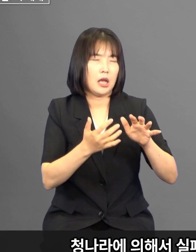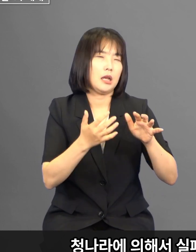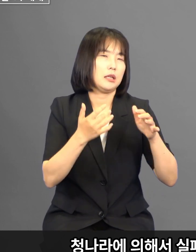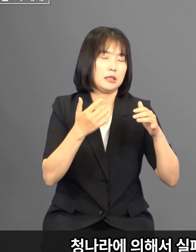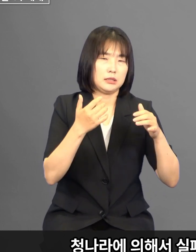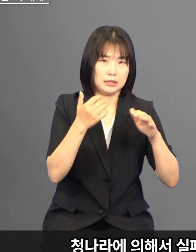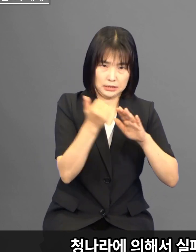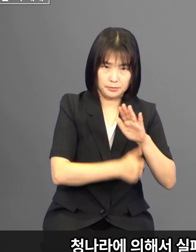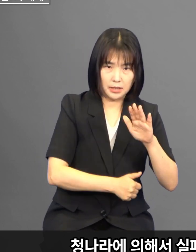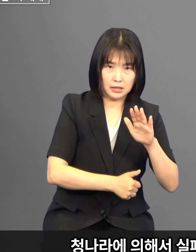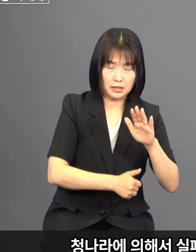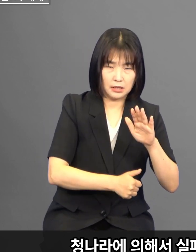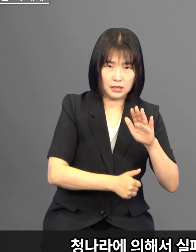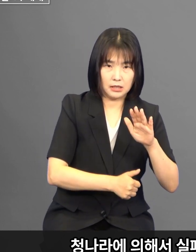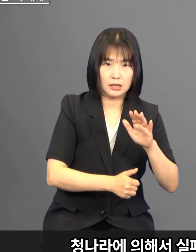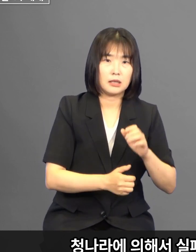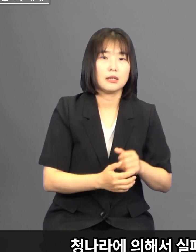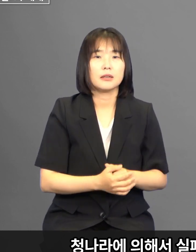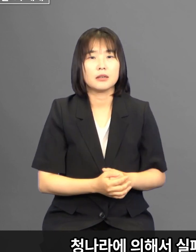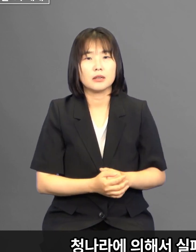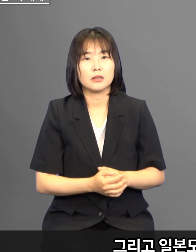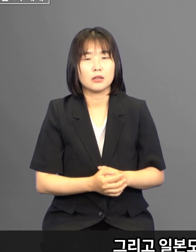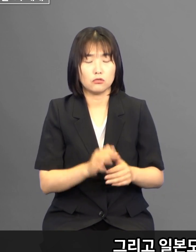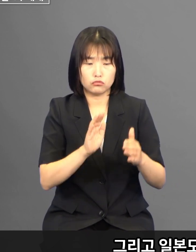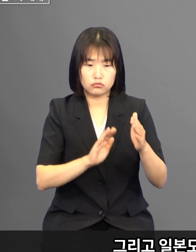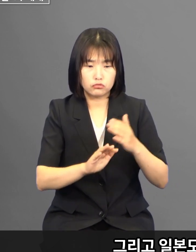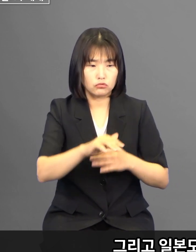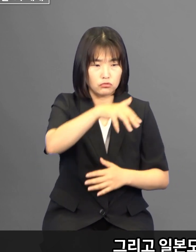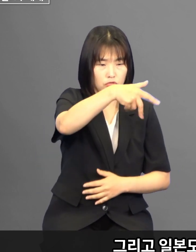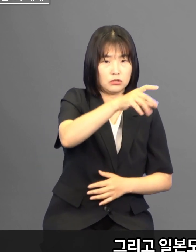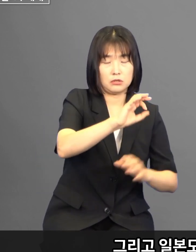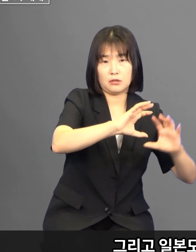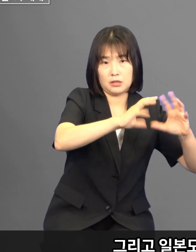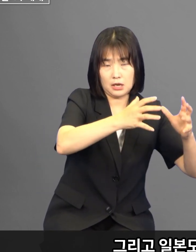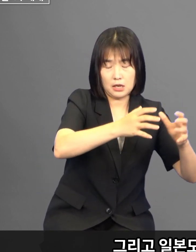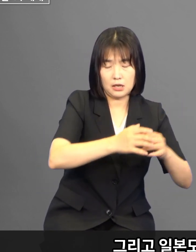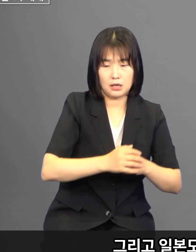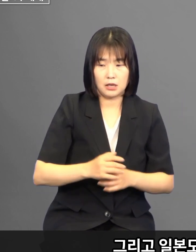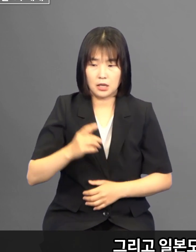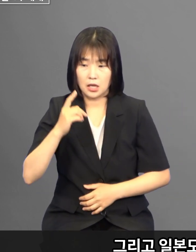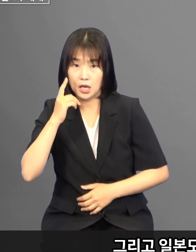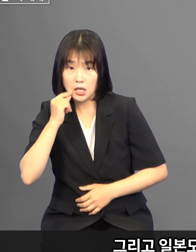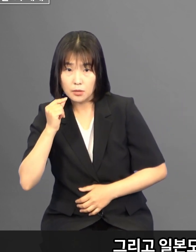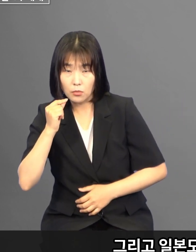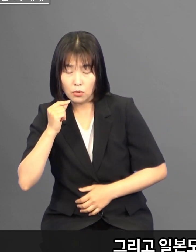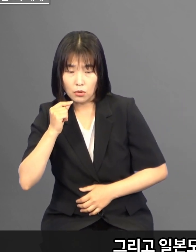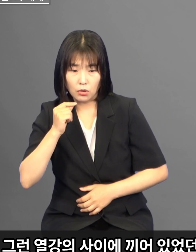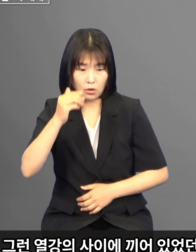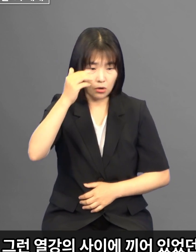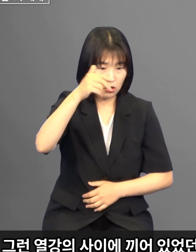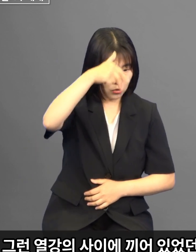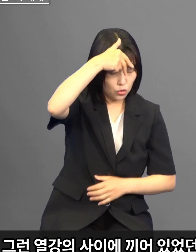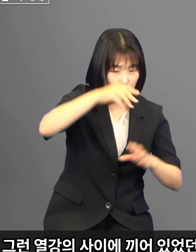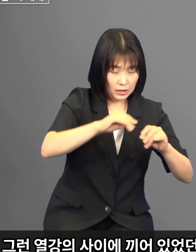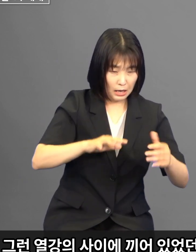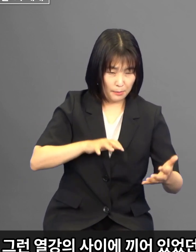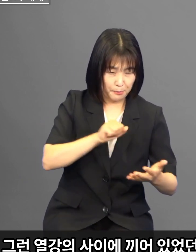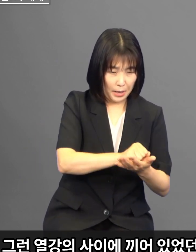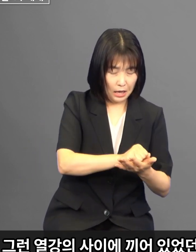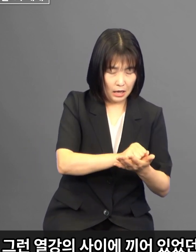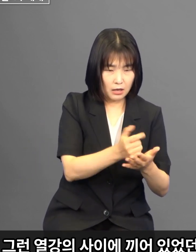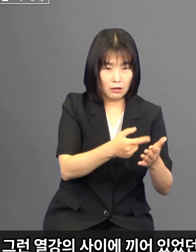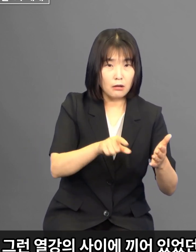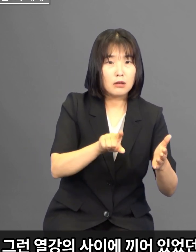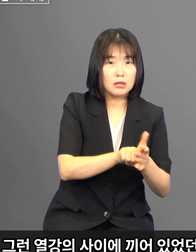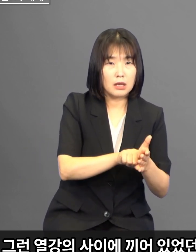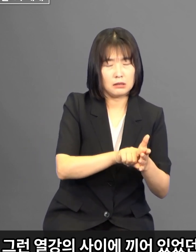의해서 실패를 하고 또 그 이후에도 청나라 그리고 일본도 우리나라를 장악하려고 그런 열강의 사이에